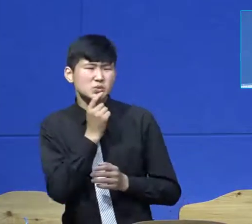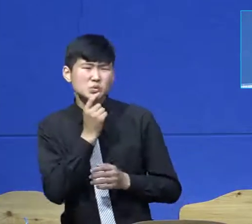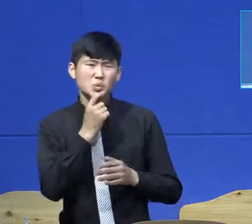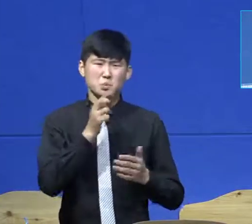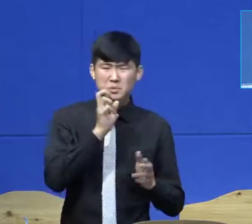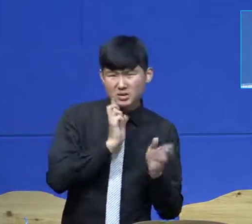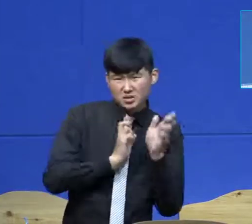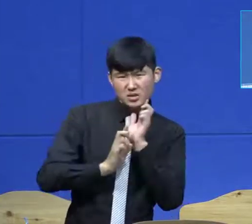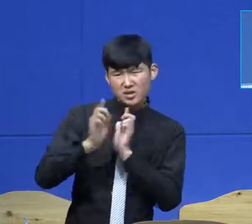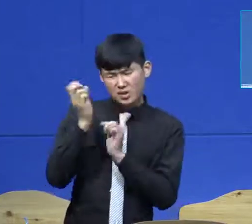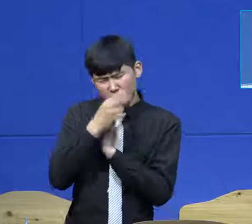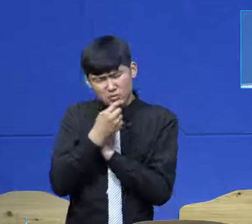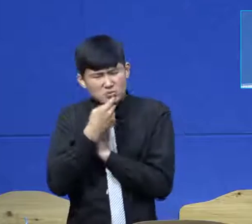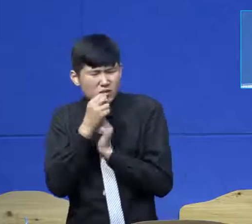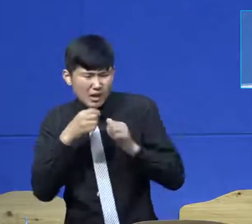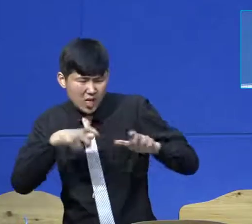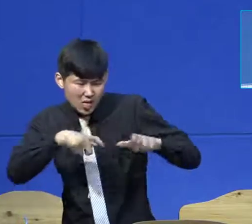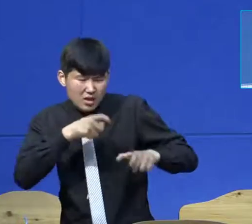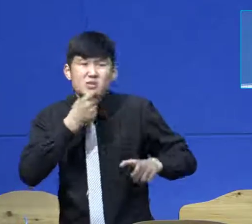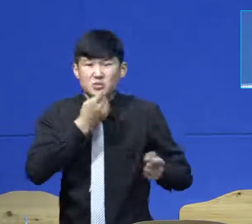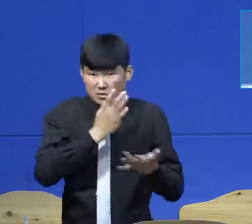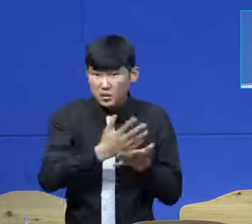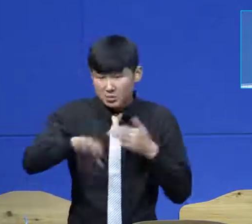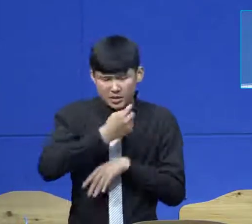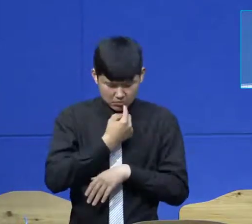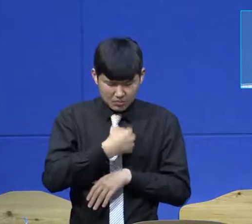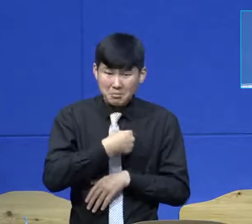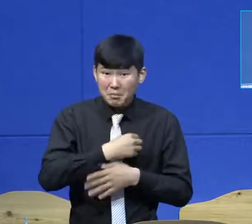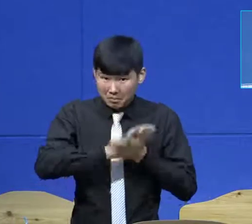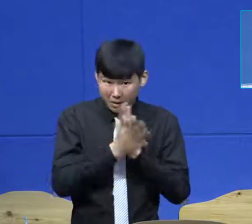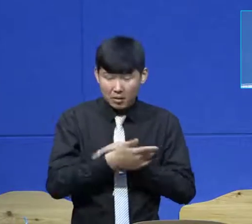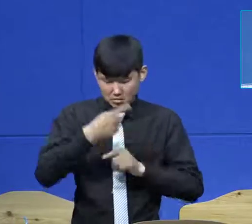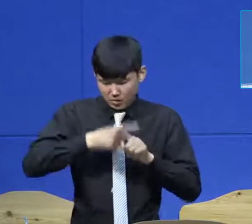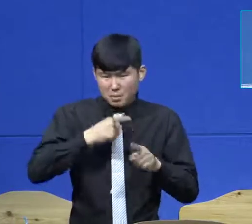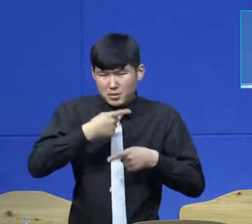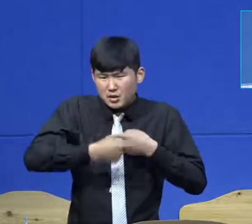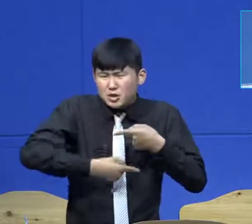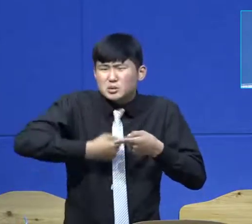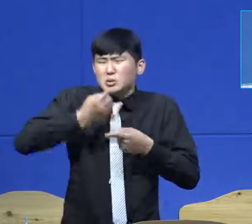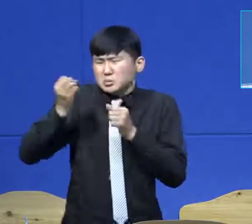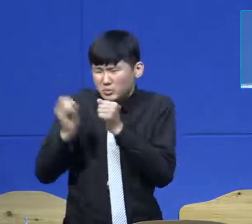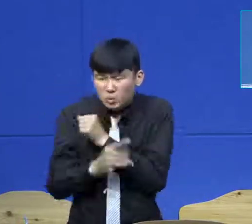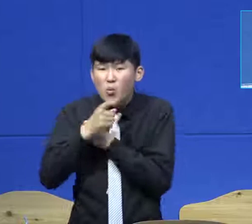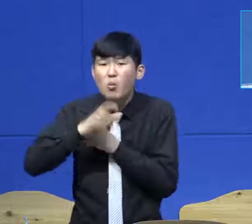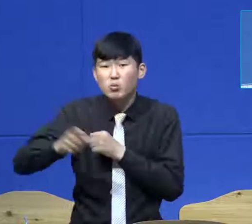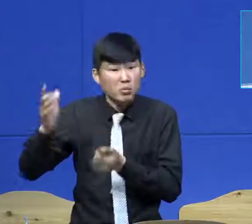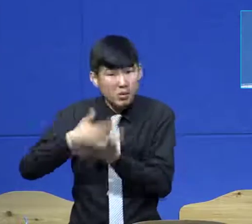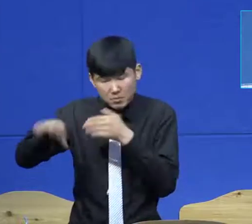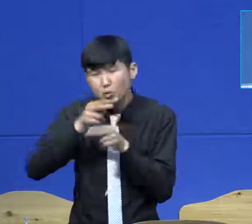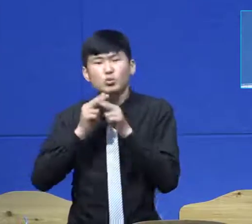хүртэл хүндэрчгээд байгаа хүмүүс олон байгаа. Бид нар мэдээж хэцүү байгаа л да. Гэтэ биднээс илүү хэцүү хүмүүс байгаа. Тэр ахын биестэй